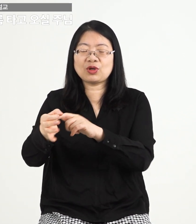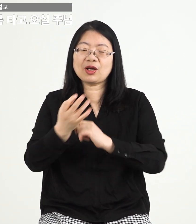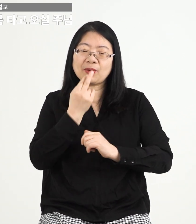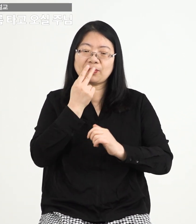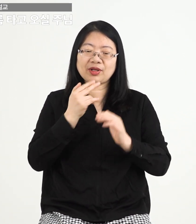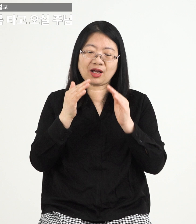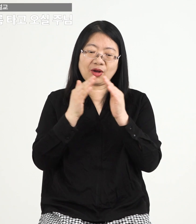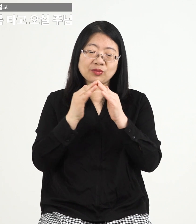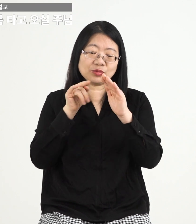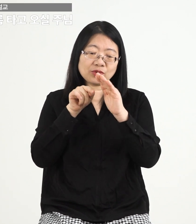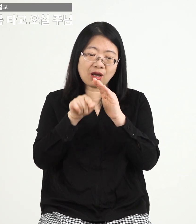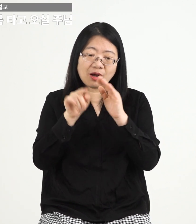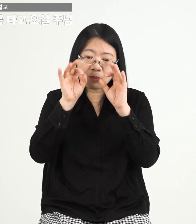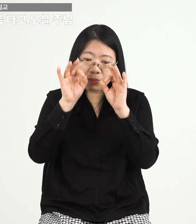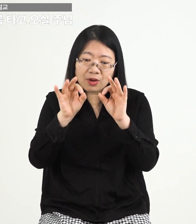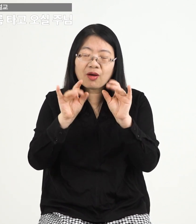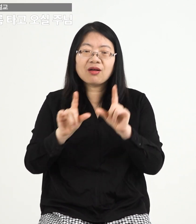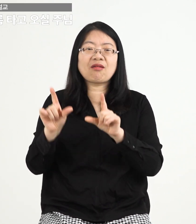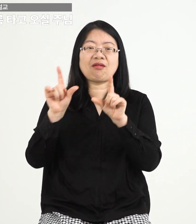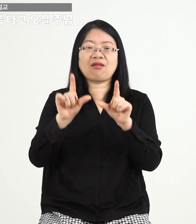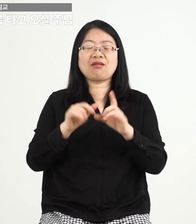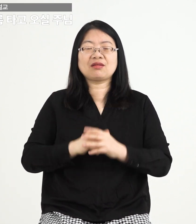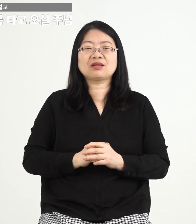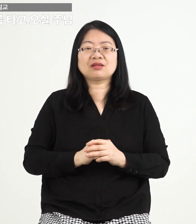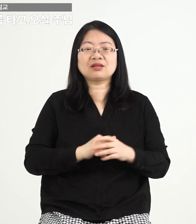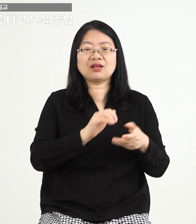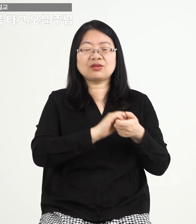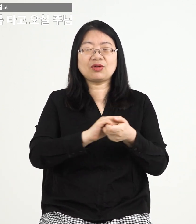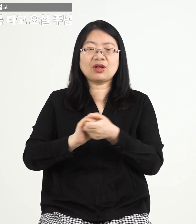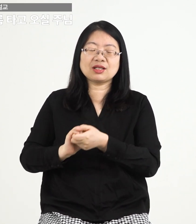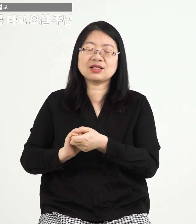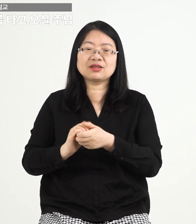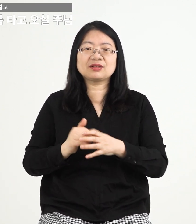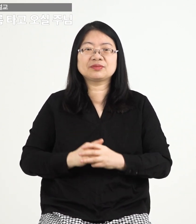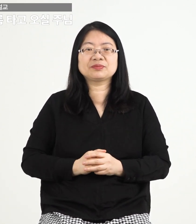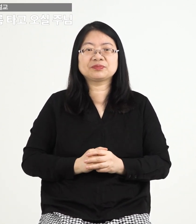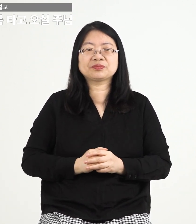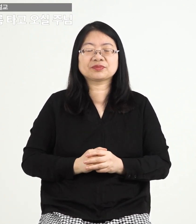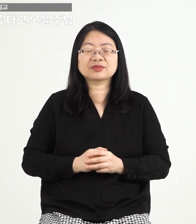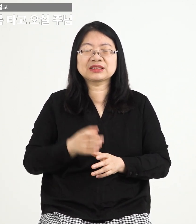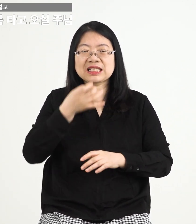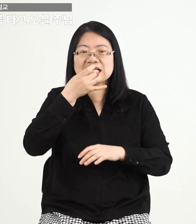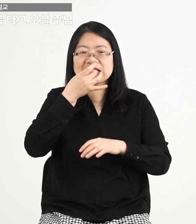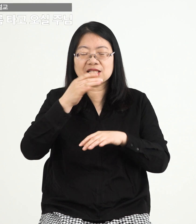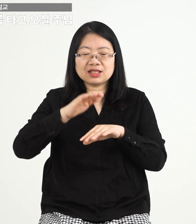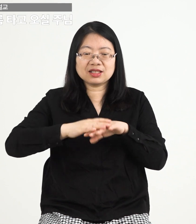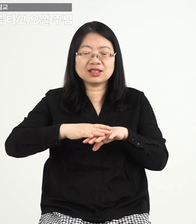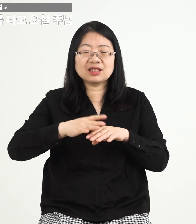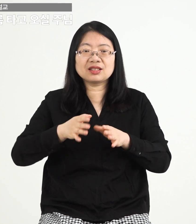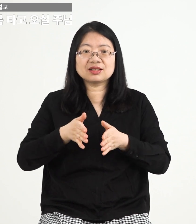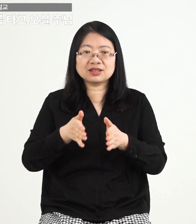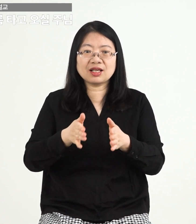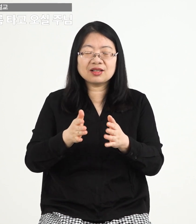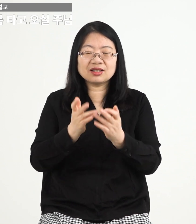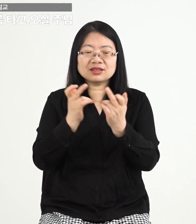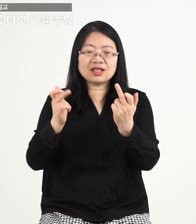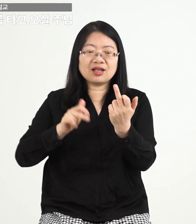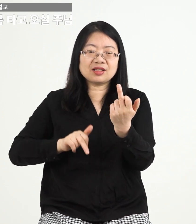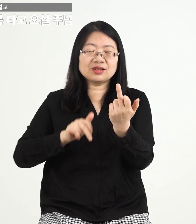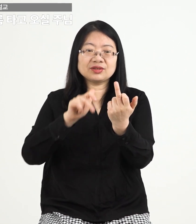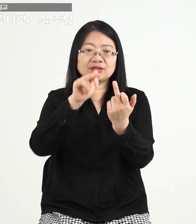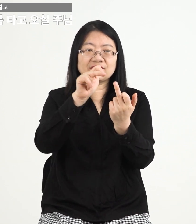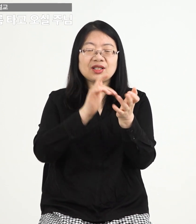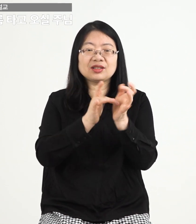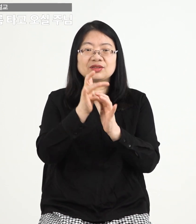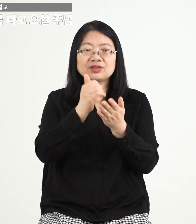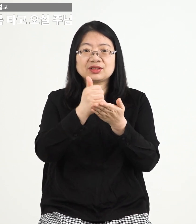사는 거예요. 그리고 주기적으로 논두렁 그 길을 따라서 산으로 올라가 가지고